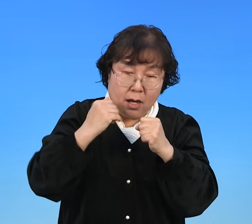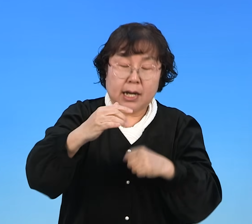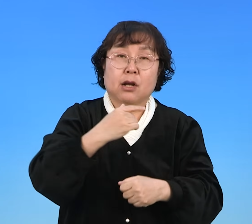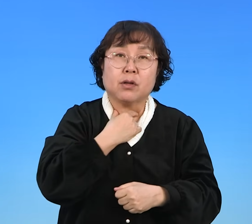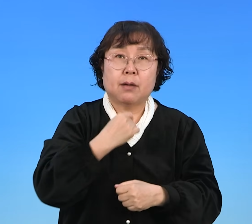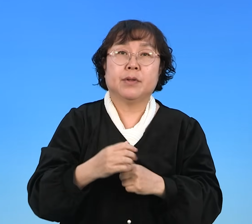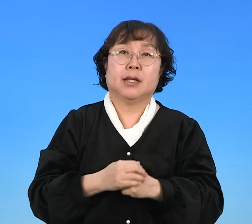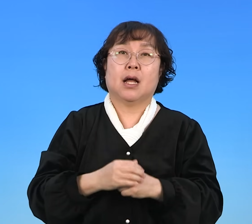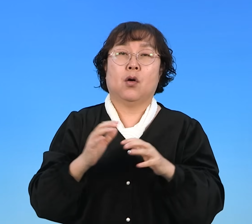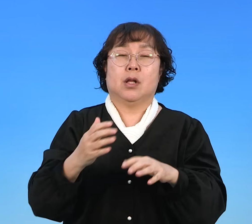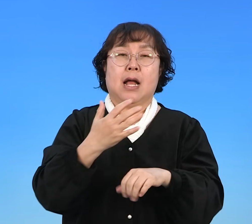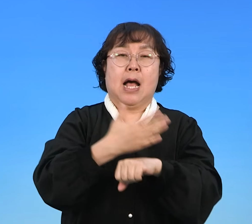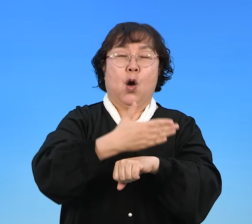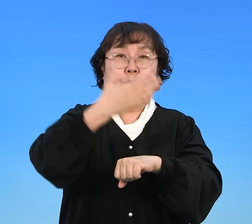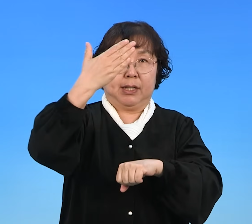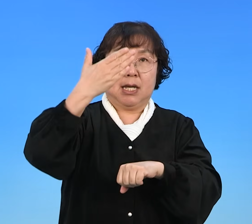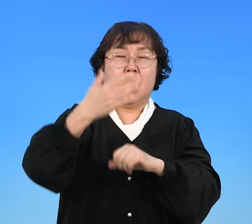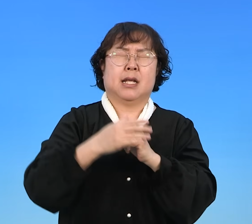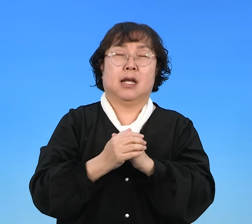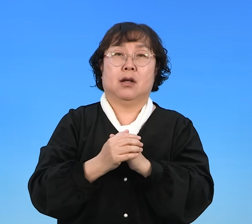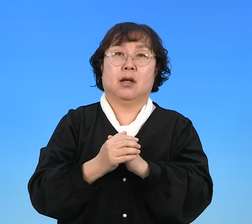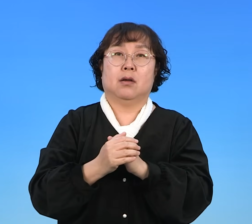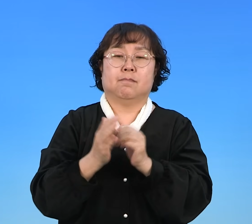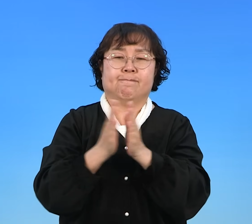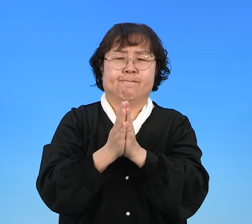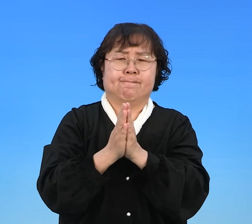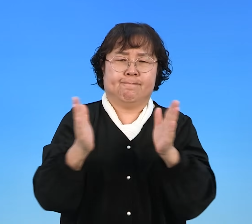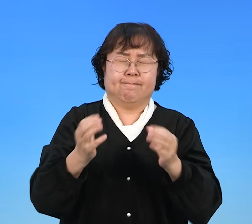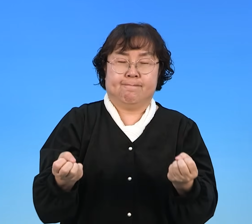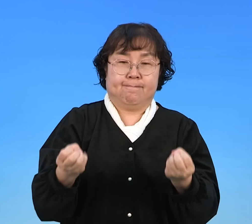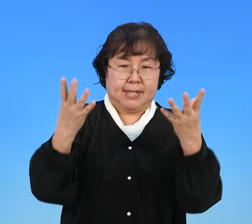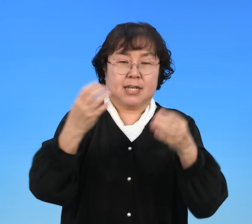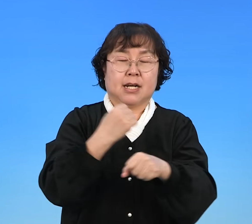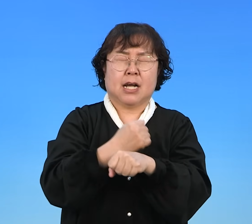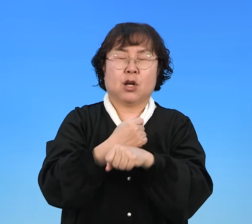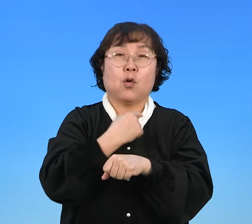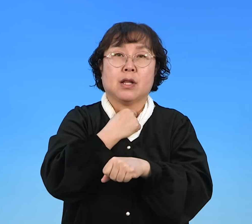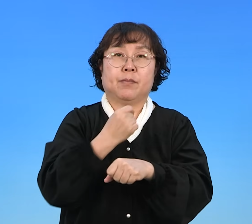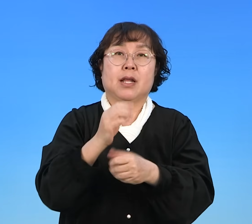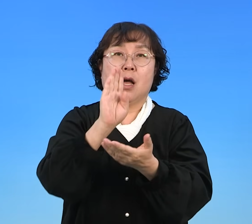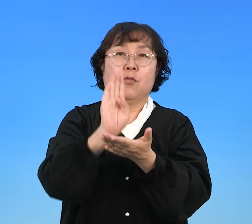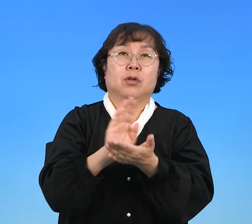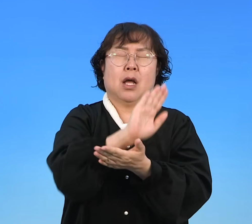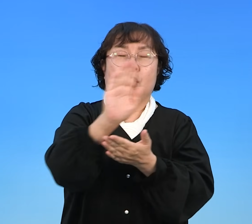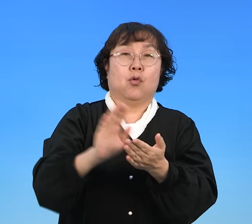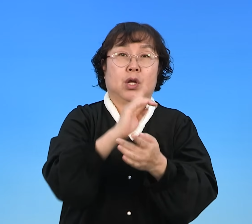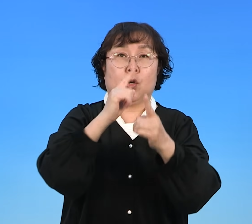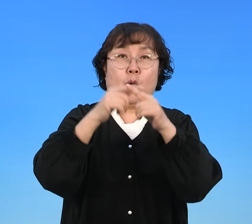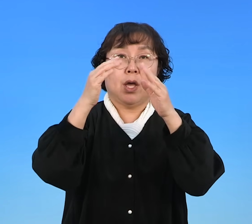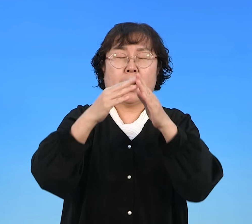송구 영신 예배 때 출정식을 선포할 것입니다. 오늘 저녁 9시에 분당 우리 교회가